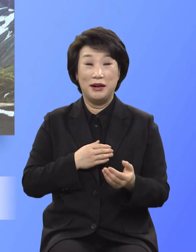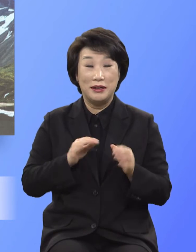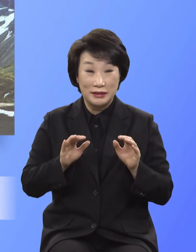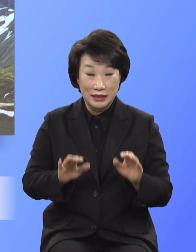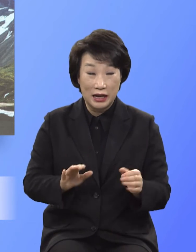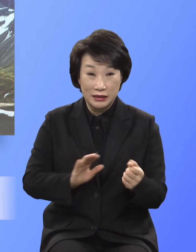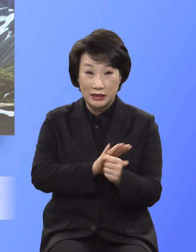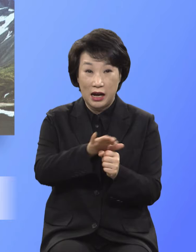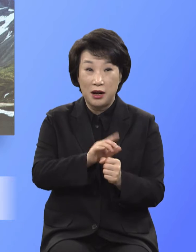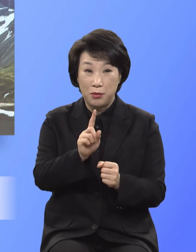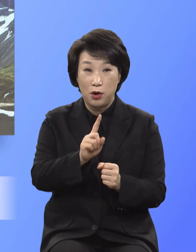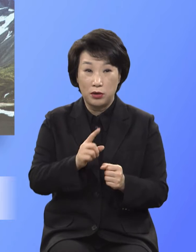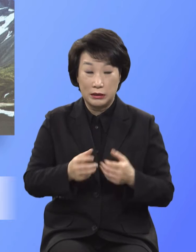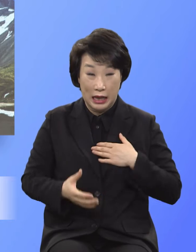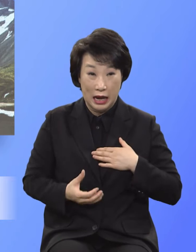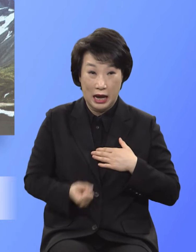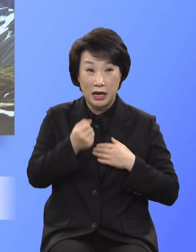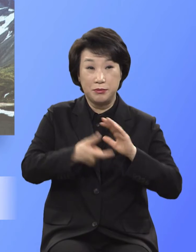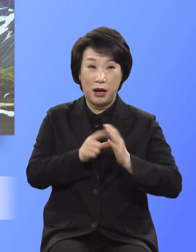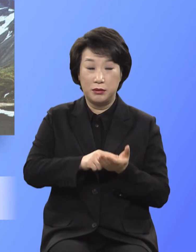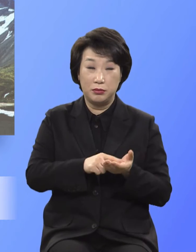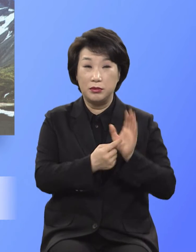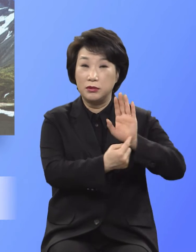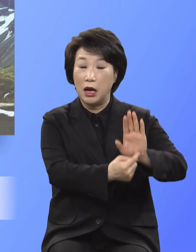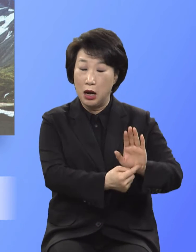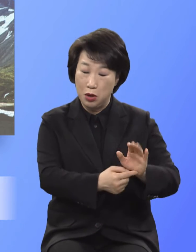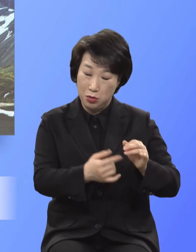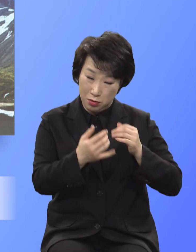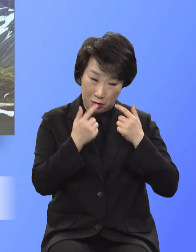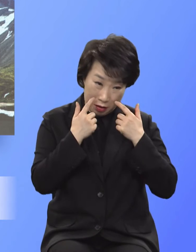사랑은 반드시 가진 만큼 나타나는